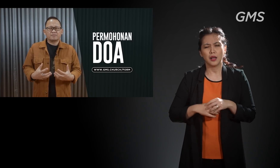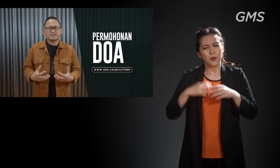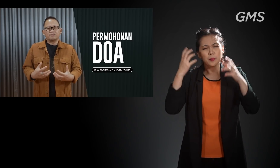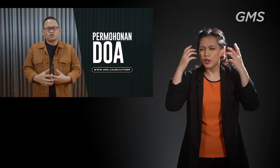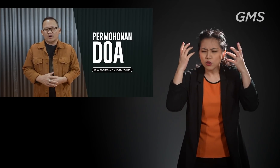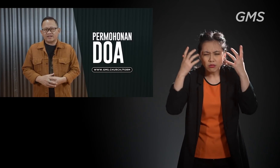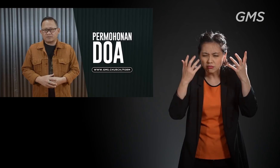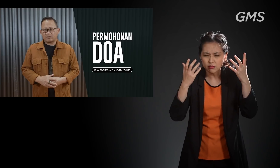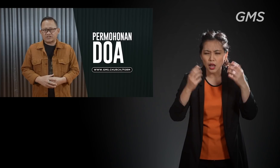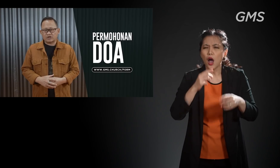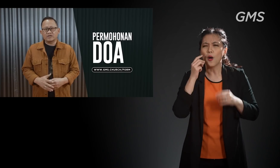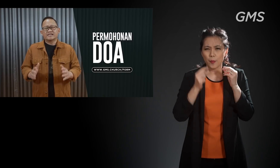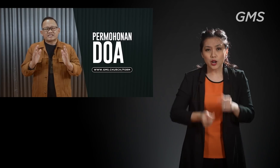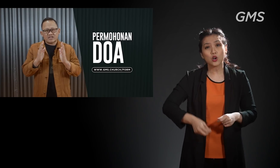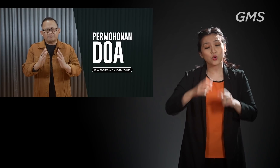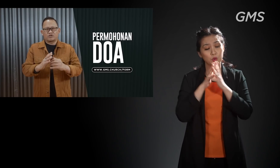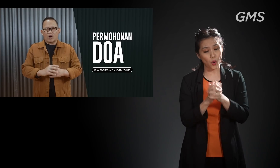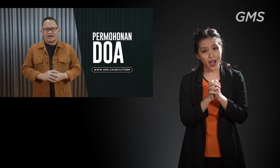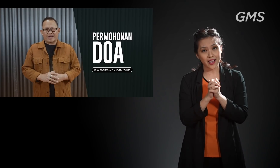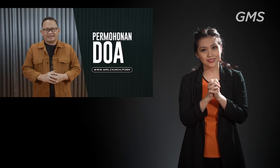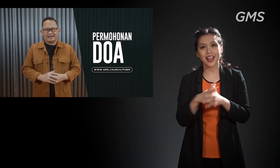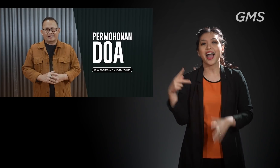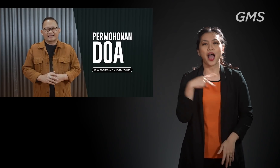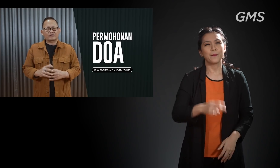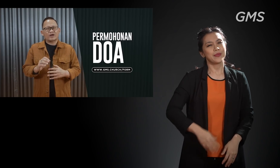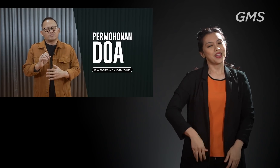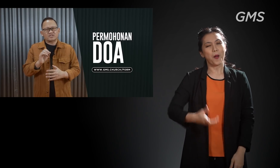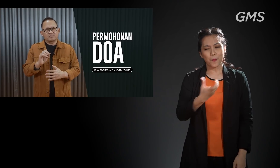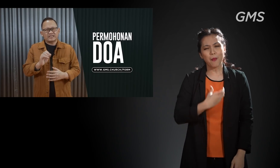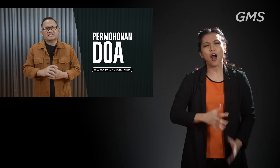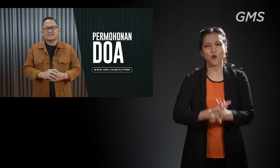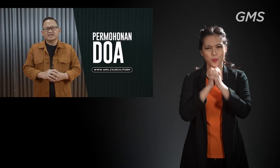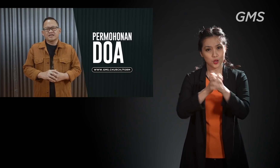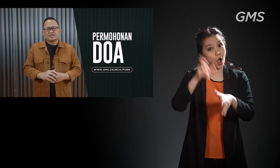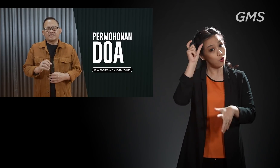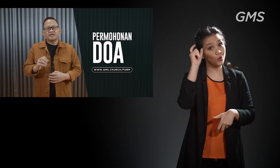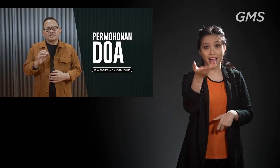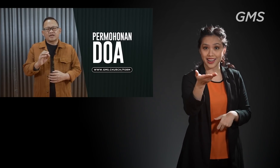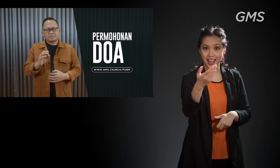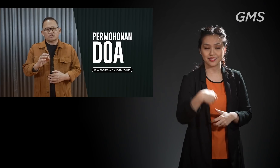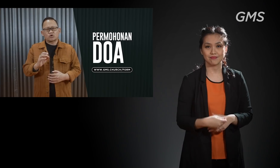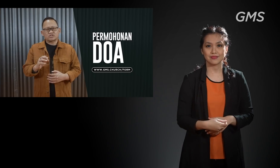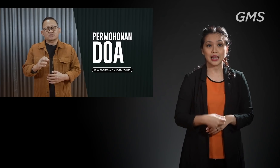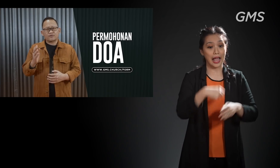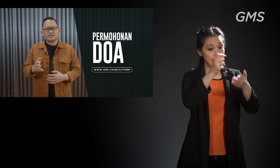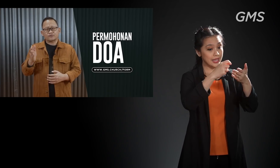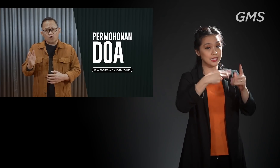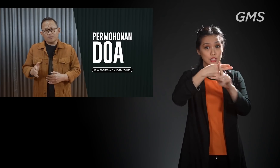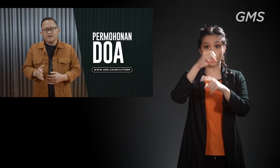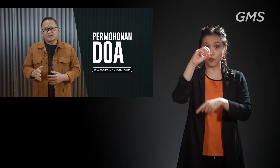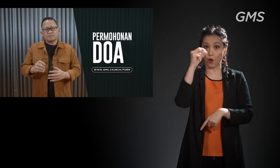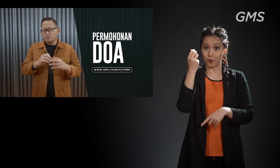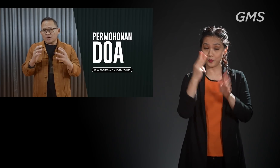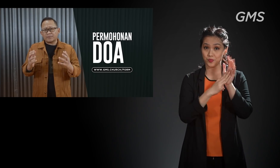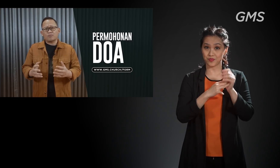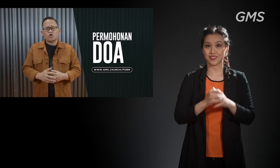doa, kami tim doa Gereja Mawar Sharon siap mendoakan Anda. Karena itu Anda bisa mengisi di